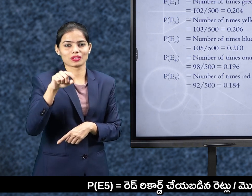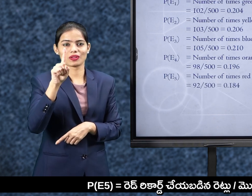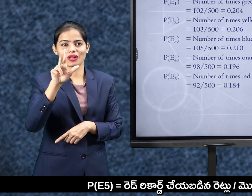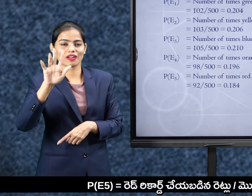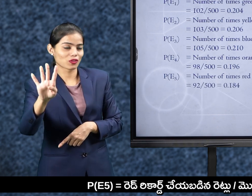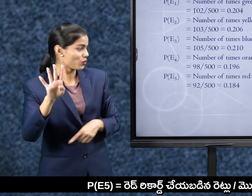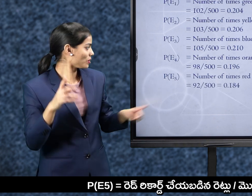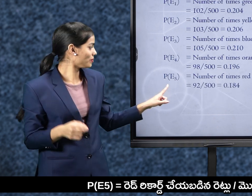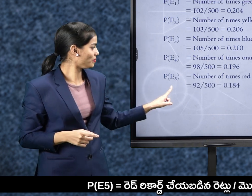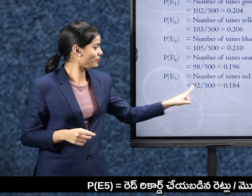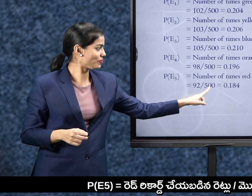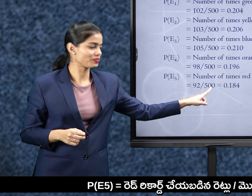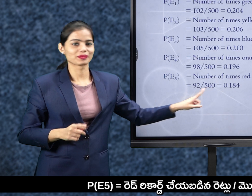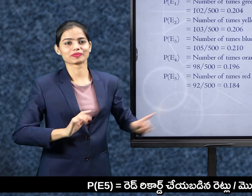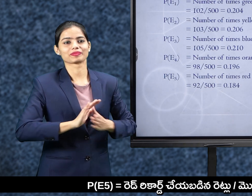ఎంత 92/500